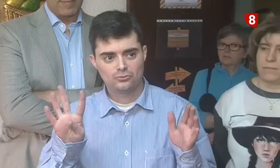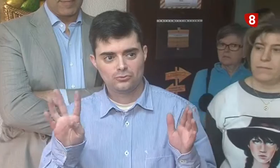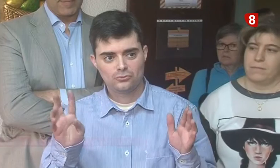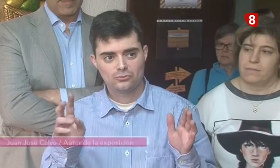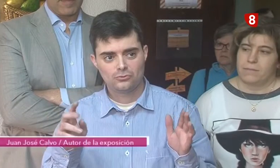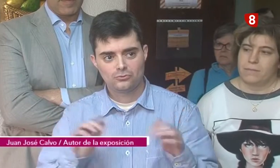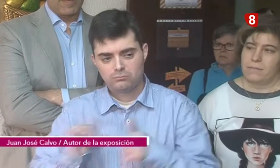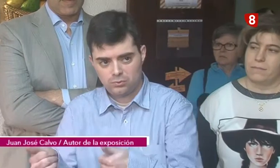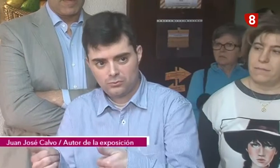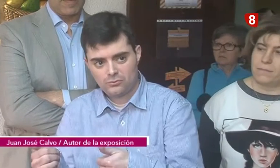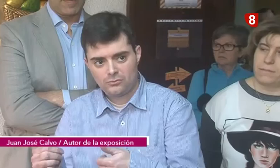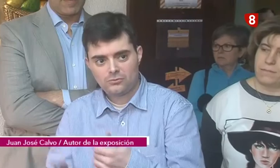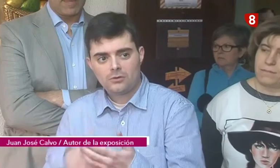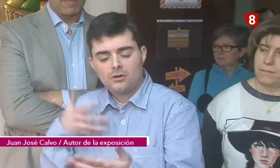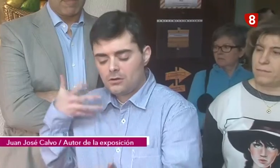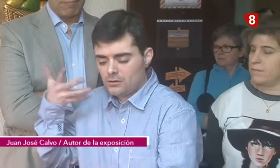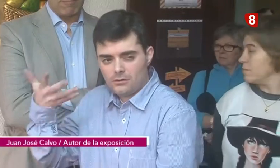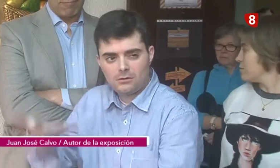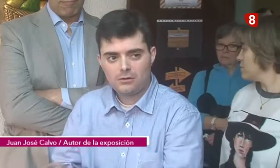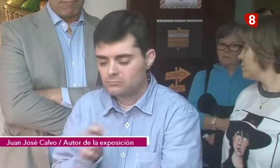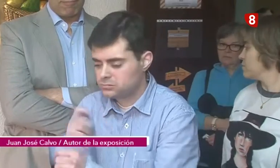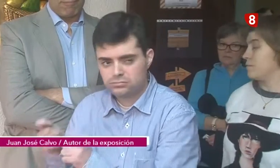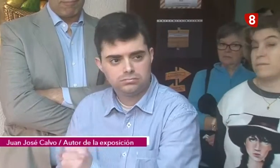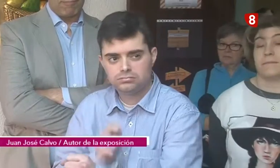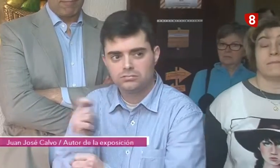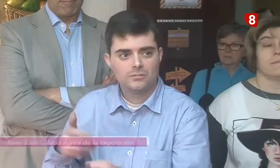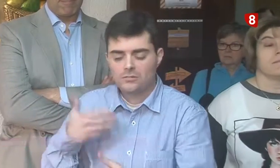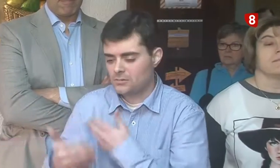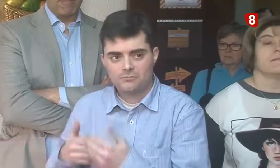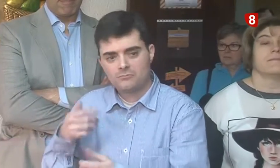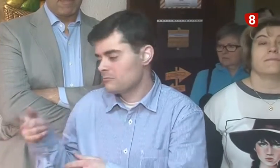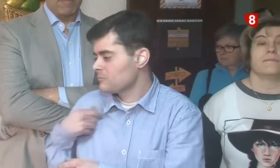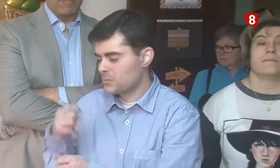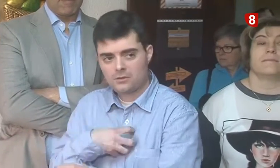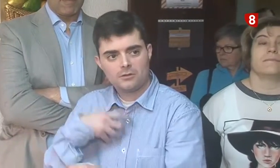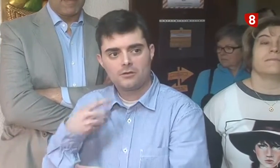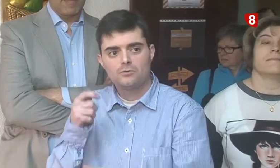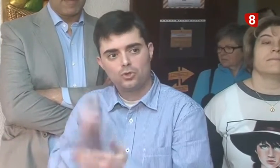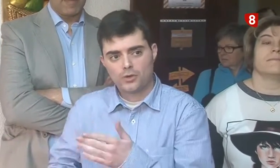Dice que empezó en el año 2004, empezó hasta ahora. Ha ido haciendo todas desde ese año hasta ahora